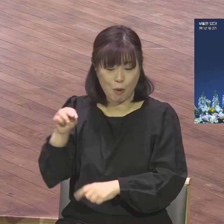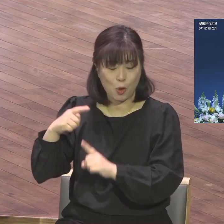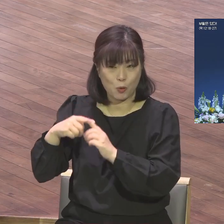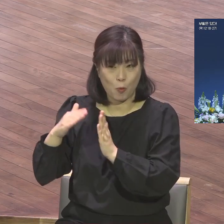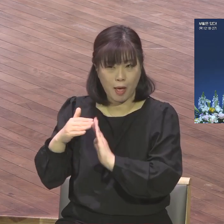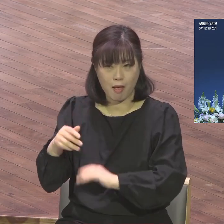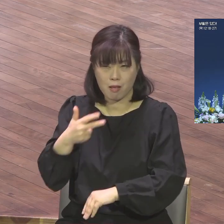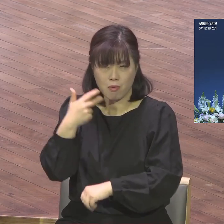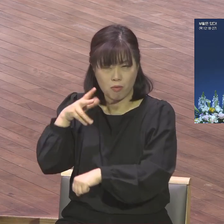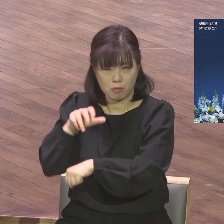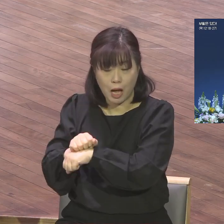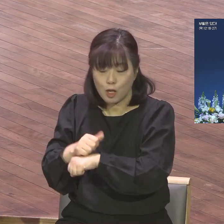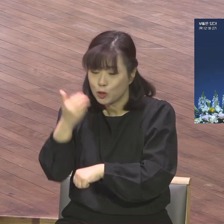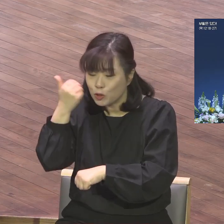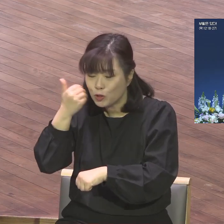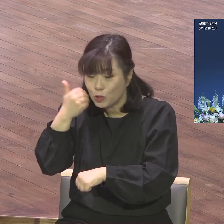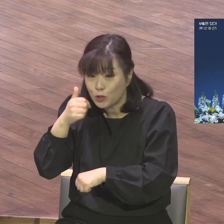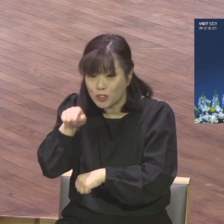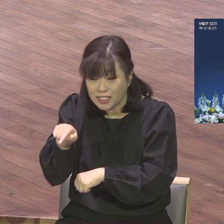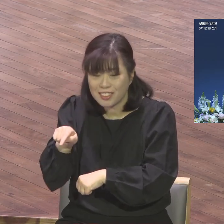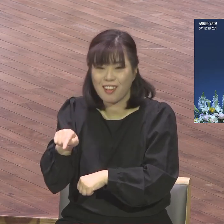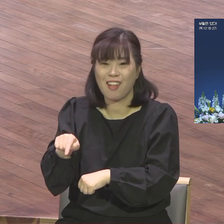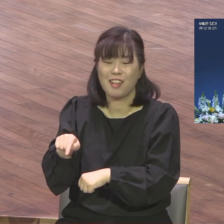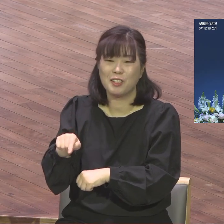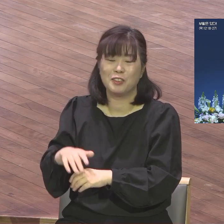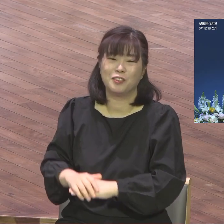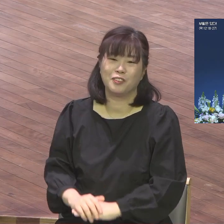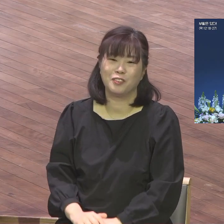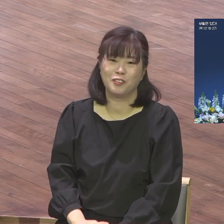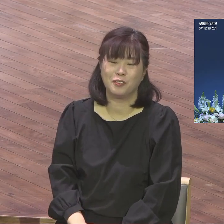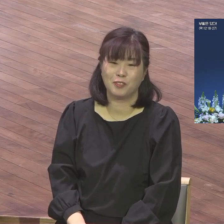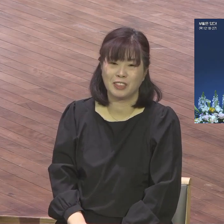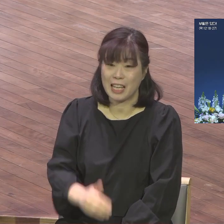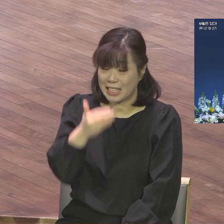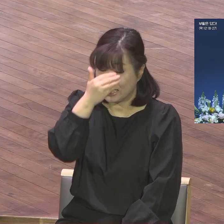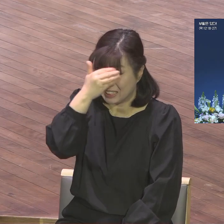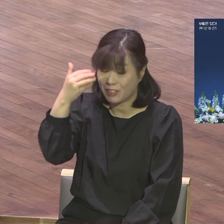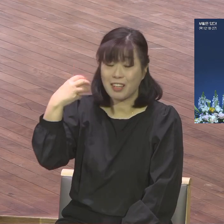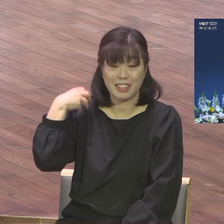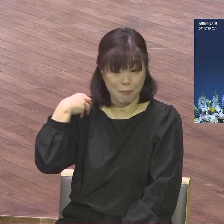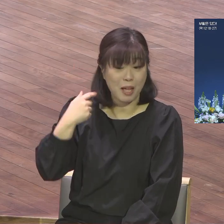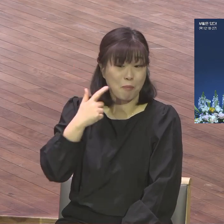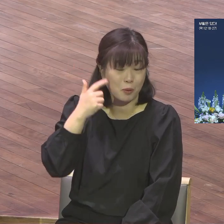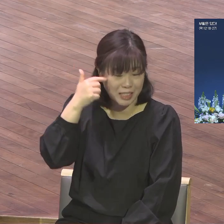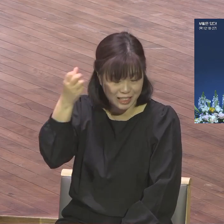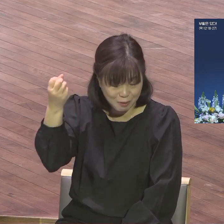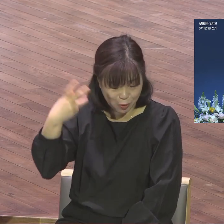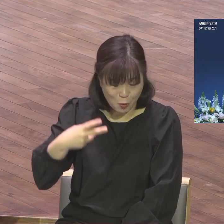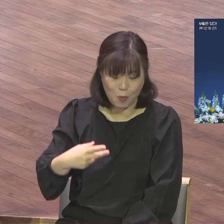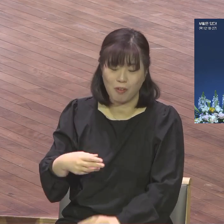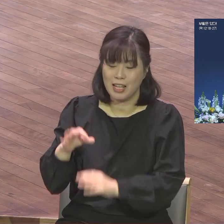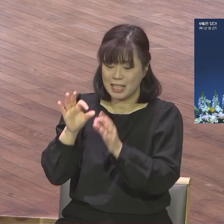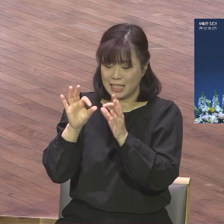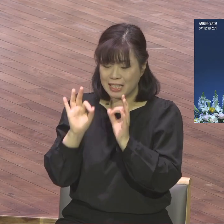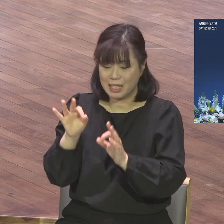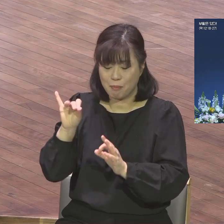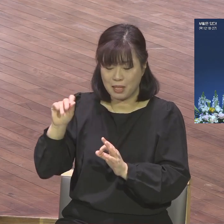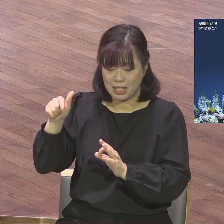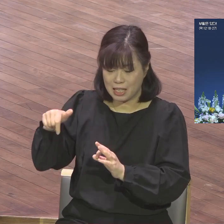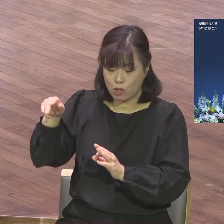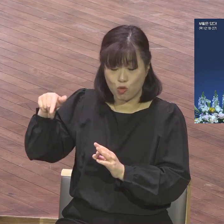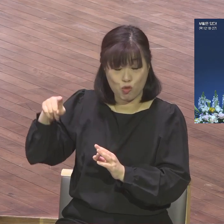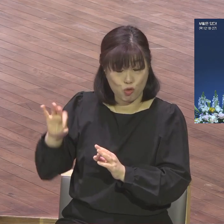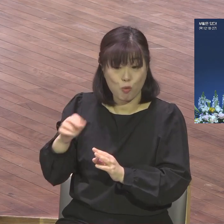정성민 목사, 김익주 목사 다 원어민 영어를 하니까 그렇게 당분간은 해마다 그렇게 가서 캠프를